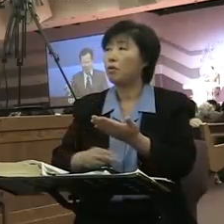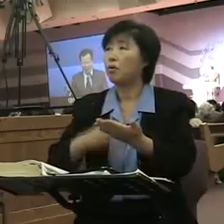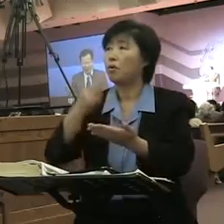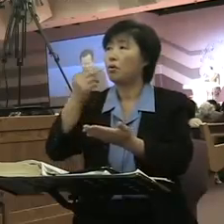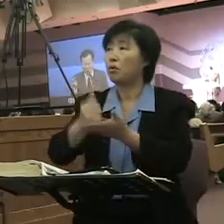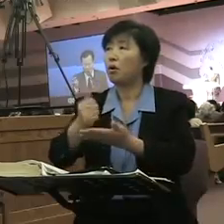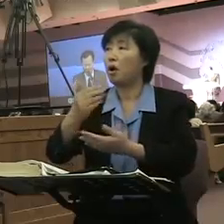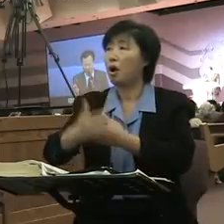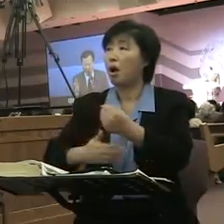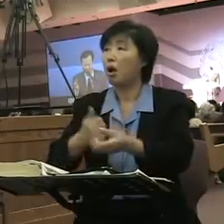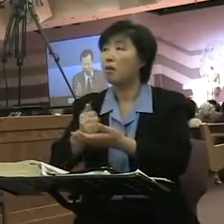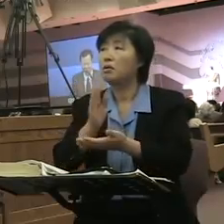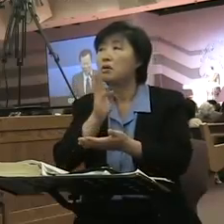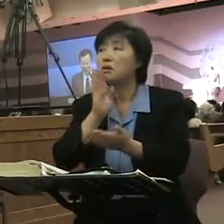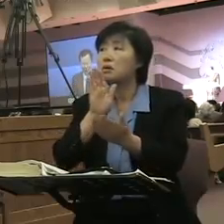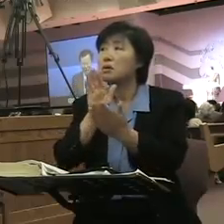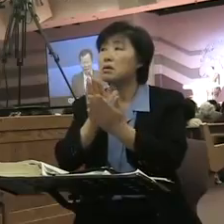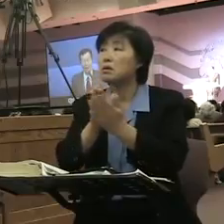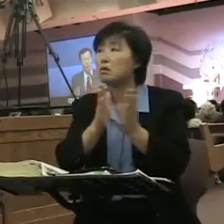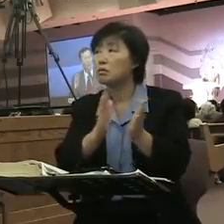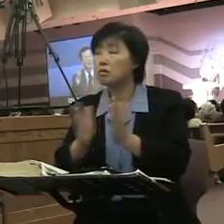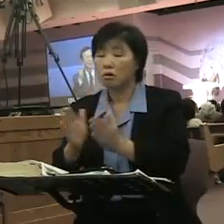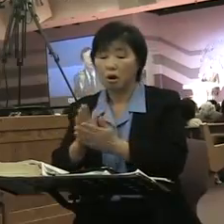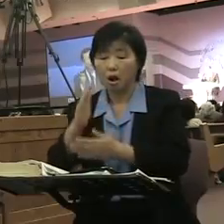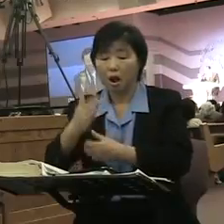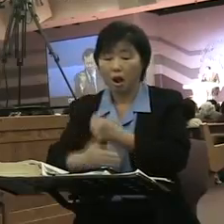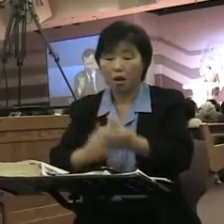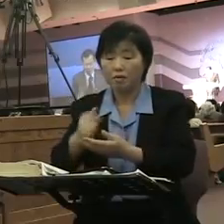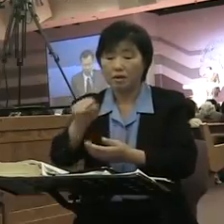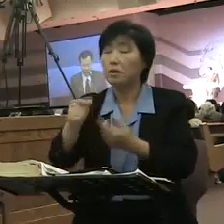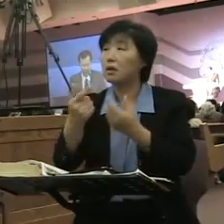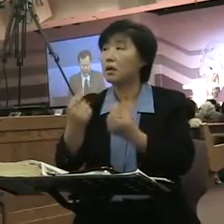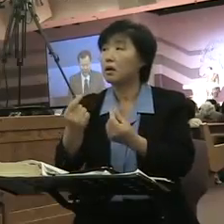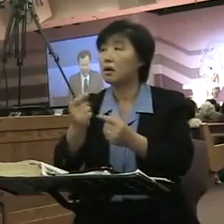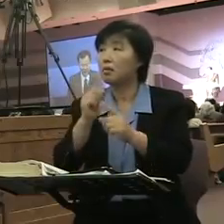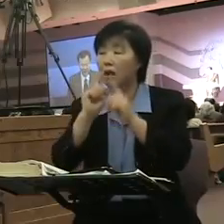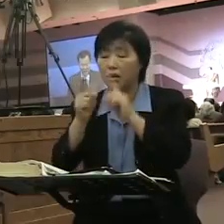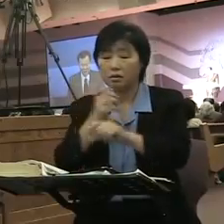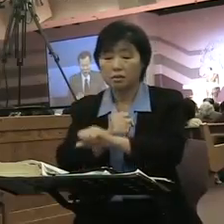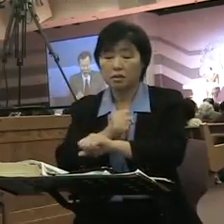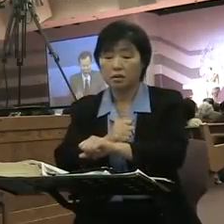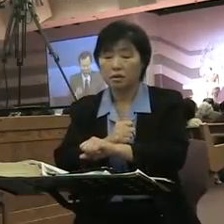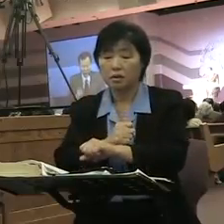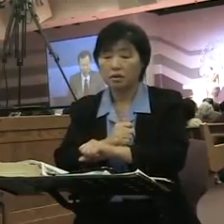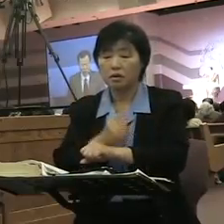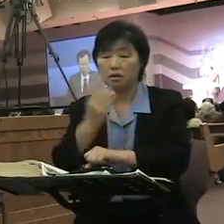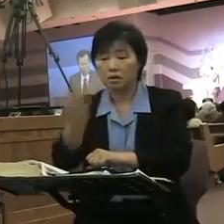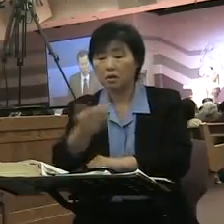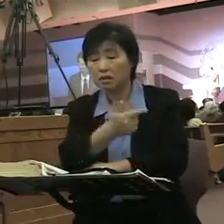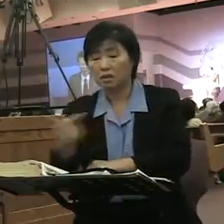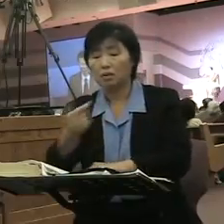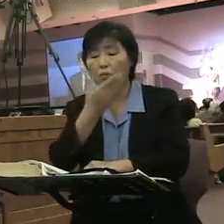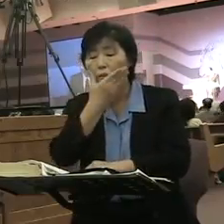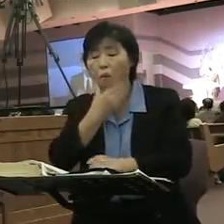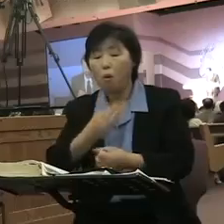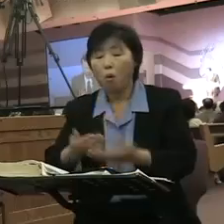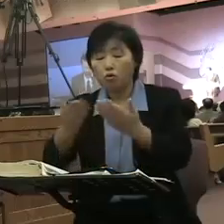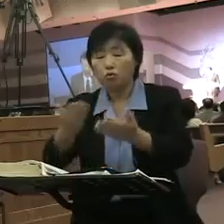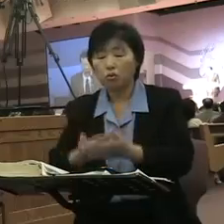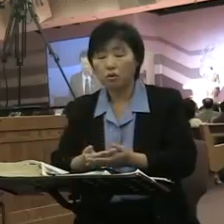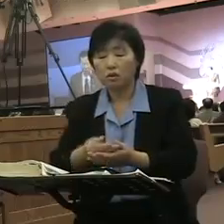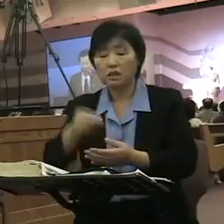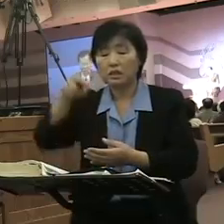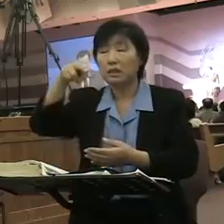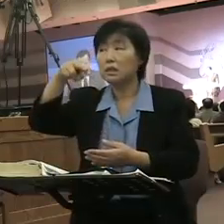준비하시리라는 하나님의 계시를 받은 아브라함에게 하나님은 이렇게 말씀을 하십니다. 내게 큰 복을 주고 내 씨로